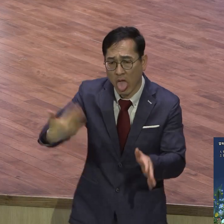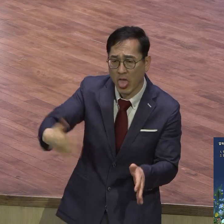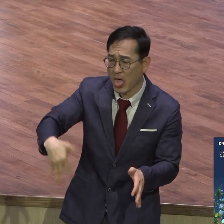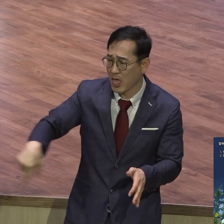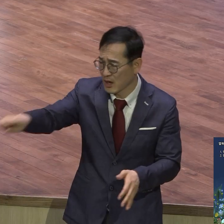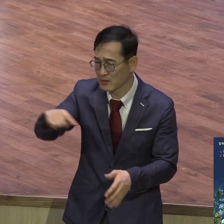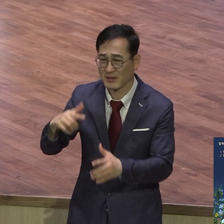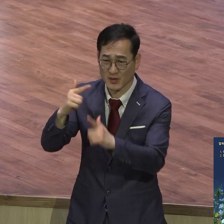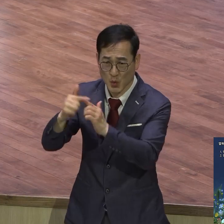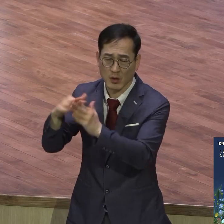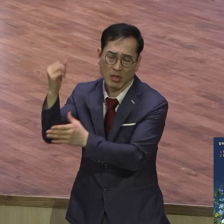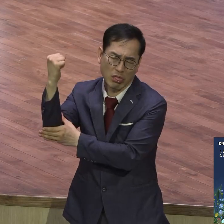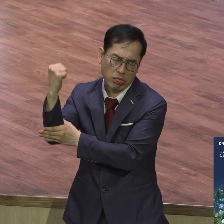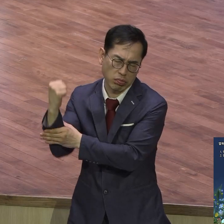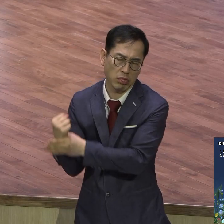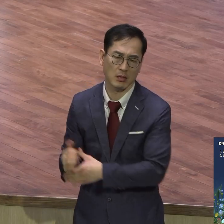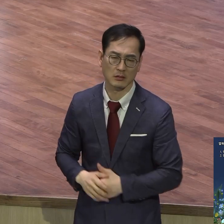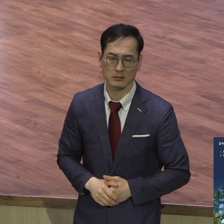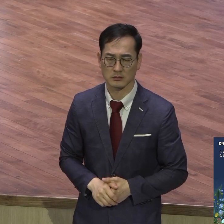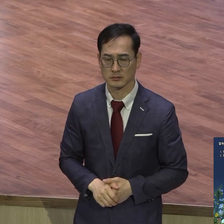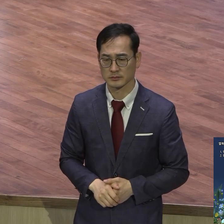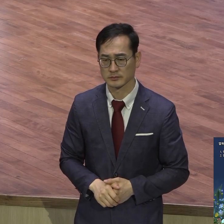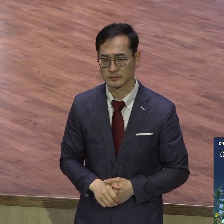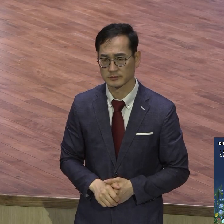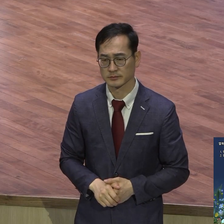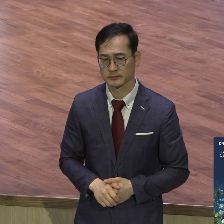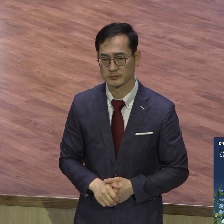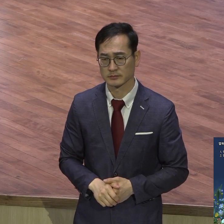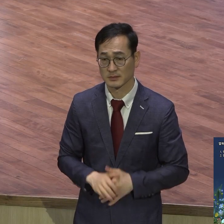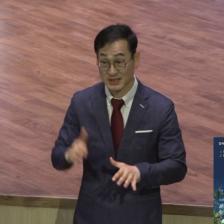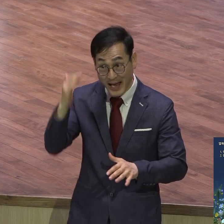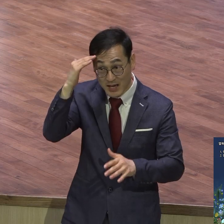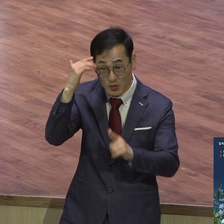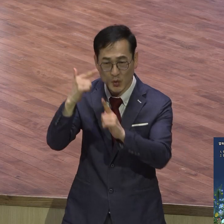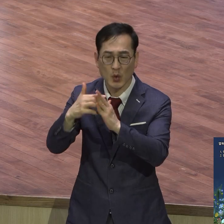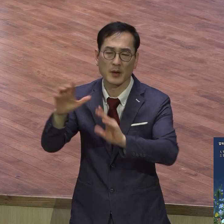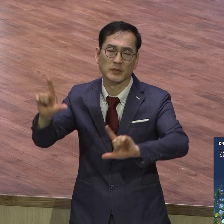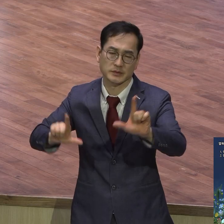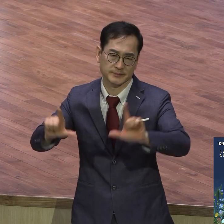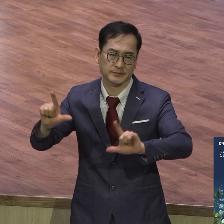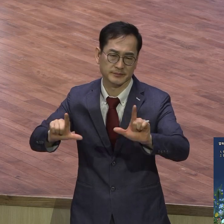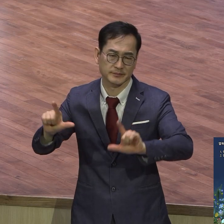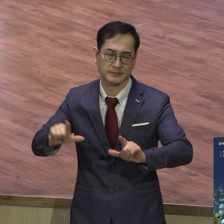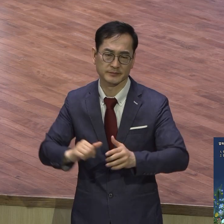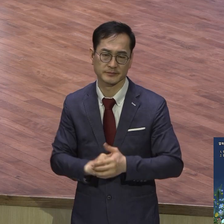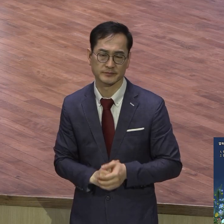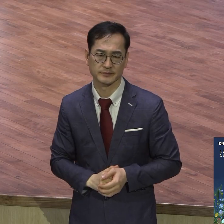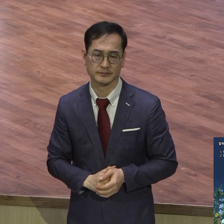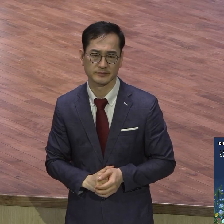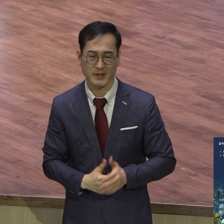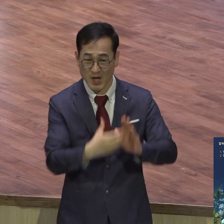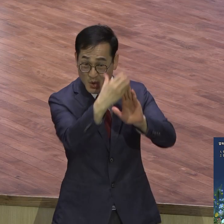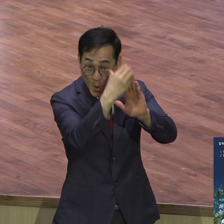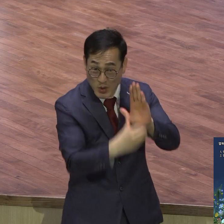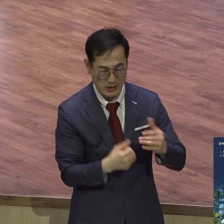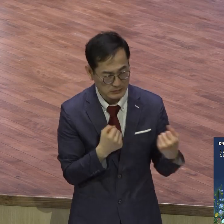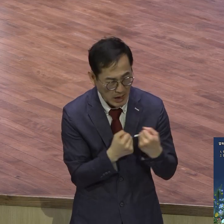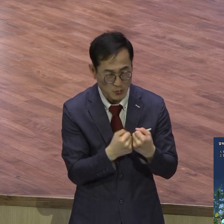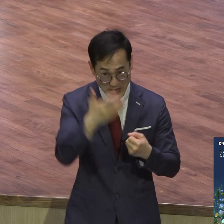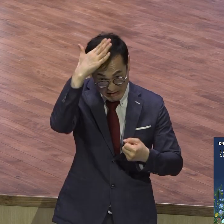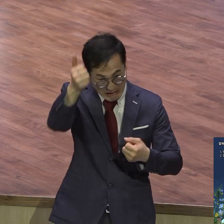원하는 거 하나도 안 하고 그게 지금 한국교회 세계교회입니다 교단 사업이라고 교권 사업이라고